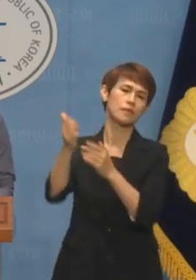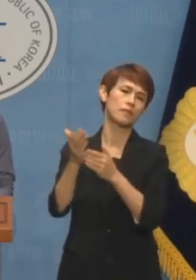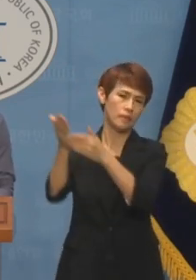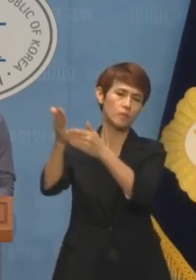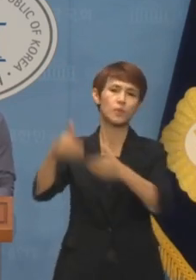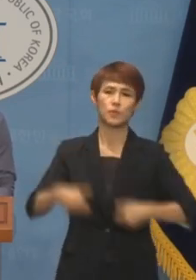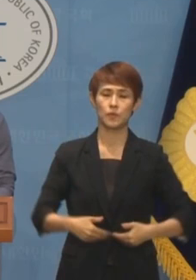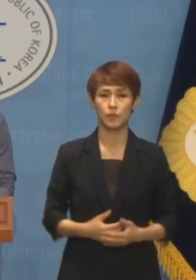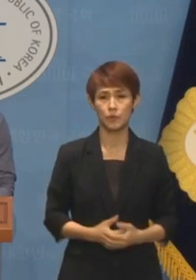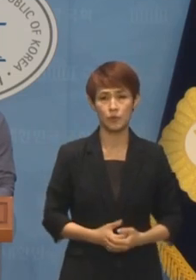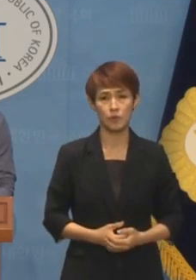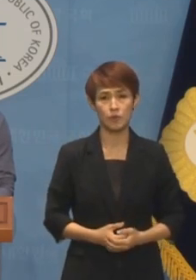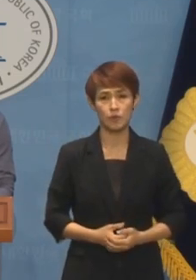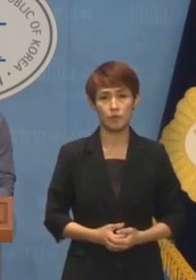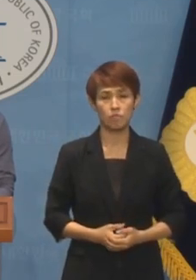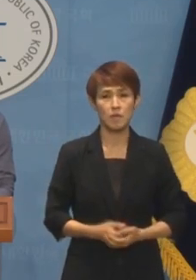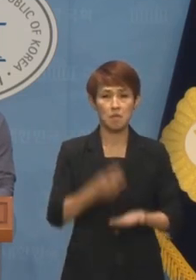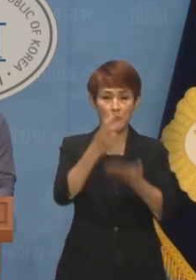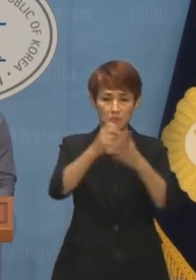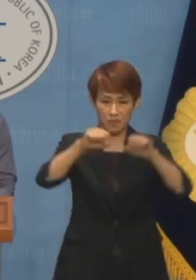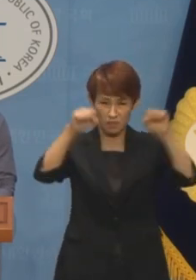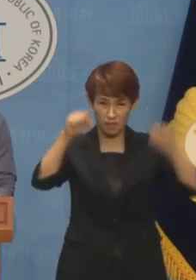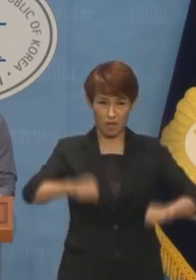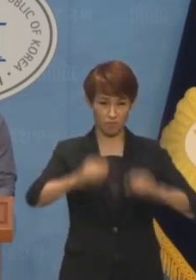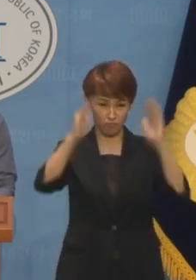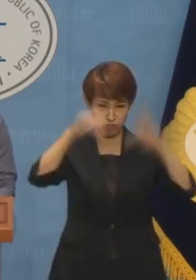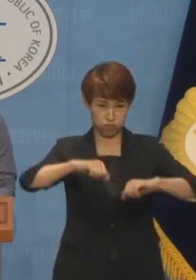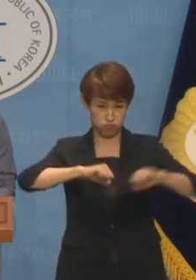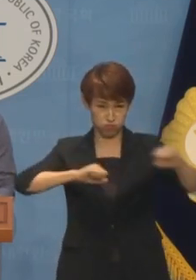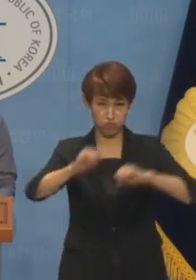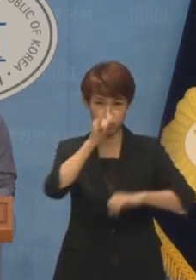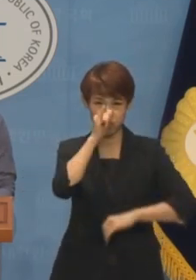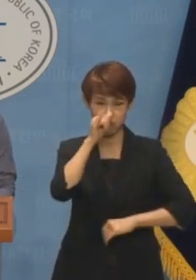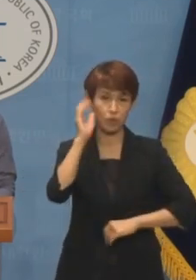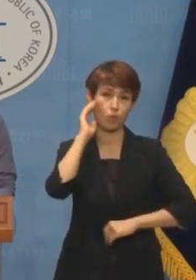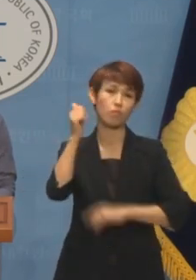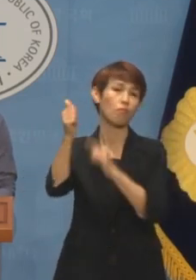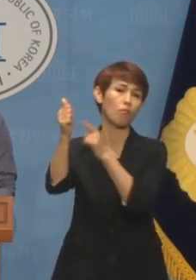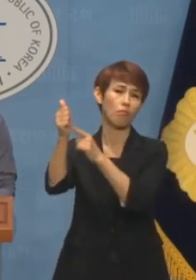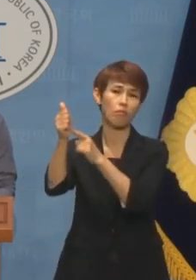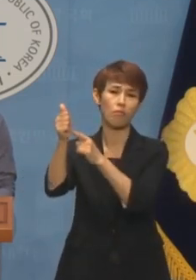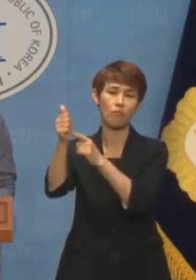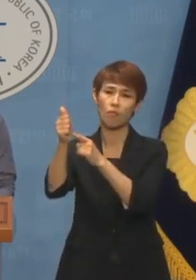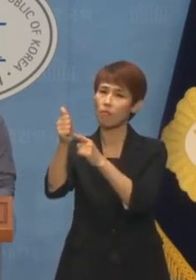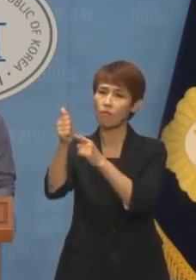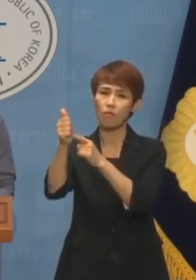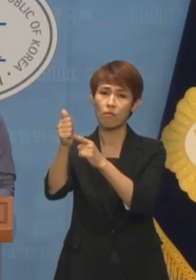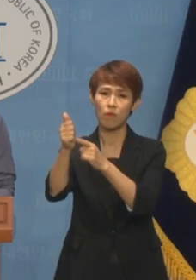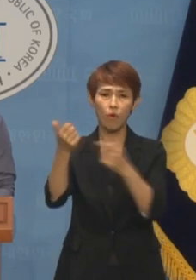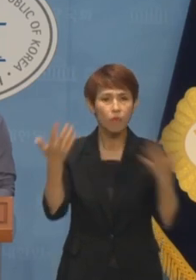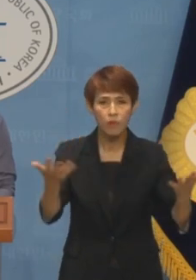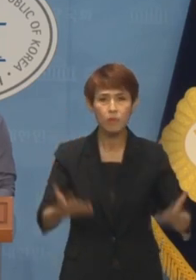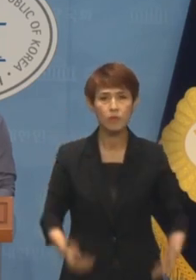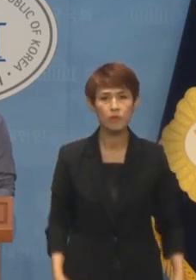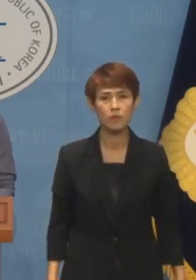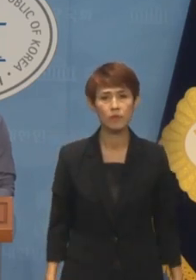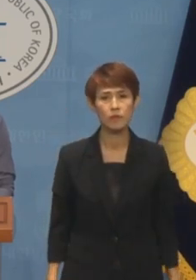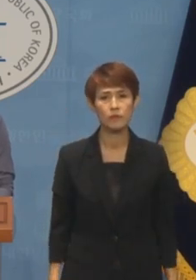합니다. 노골적으로 사법 시스템 붕괴에 나선 이 대통령을 이제 어떻게 해야